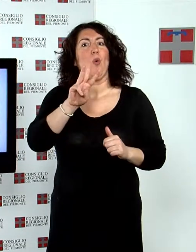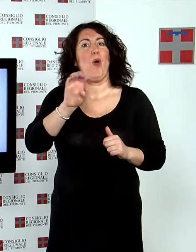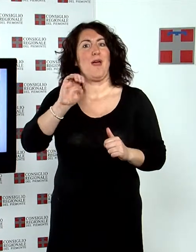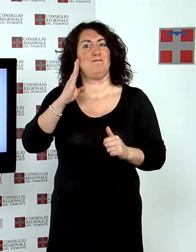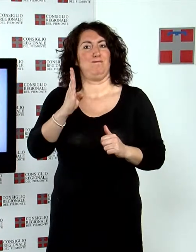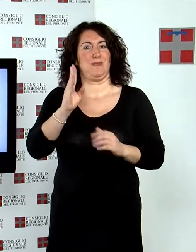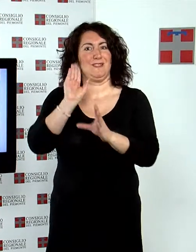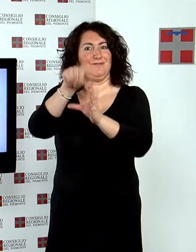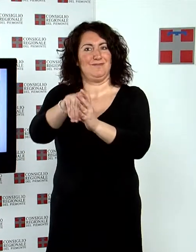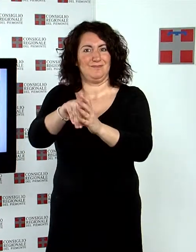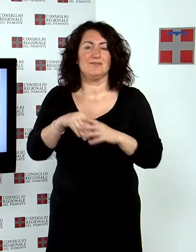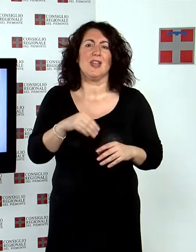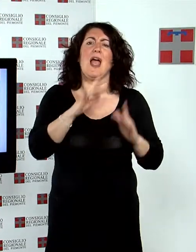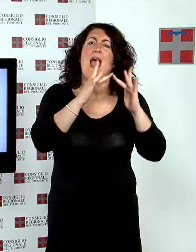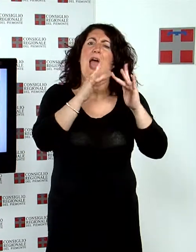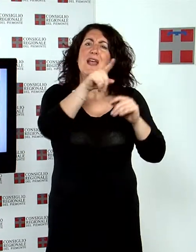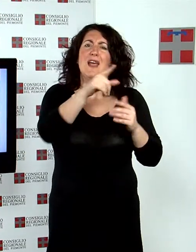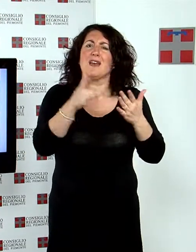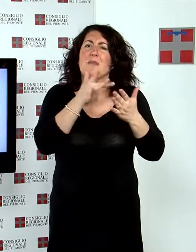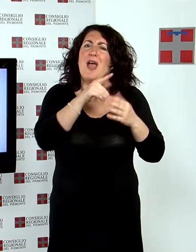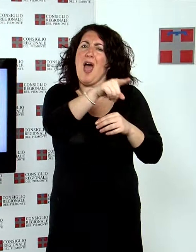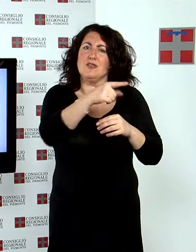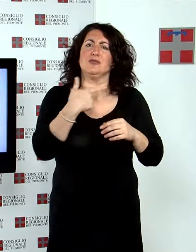Aggiornate le pagine internet del Difensore Civico presenti su